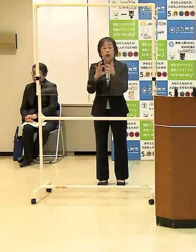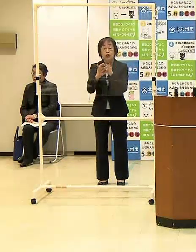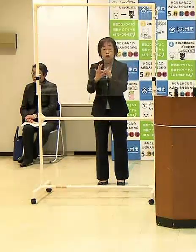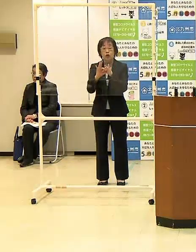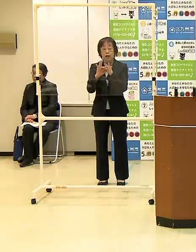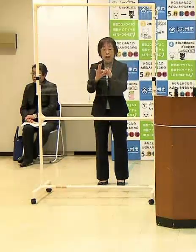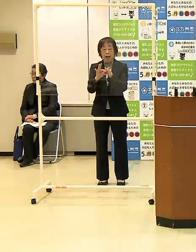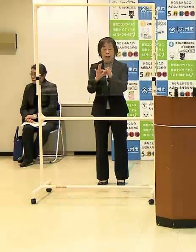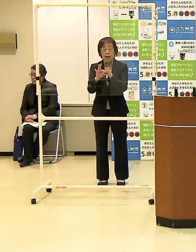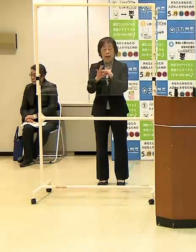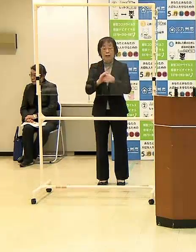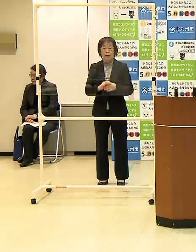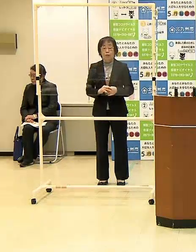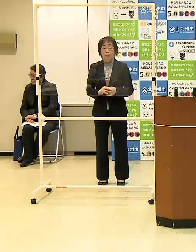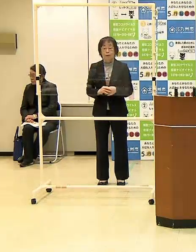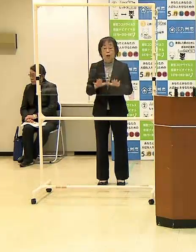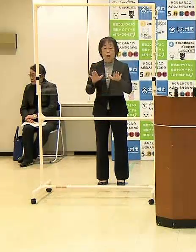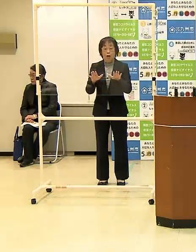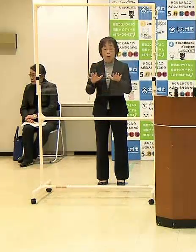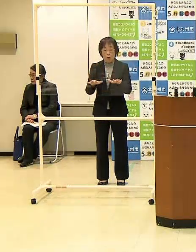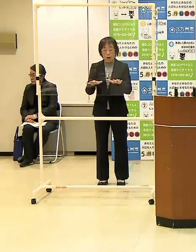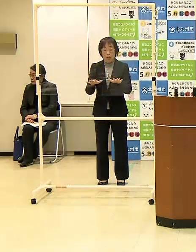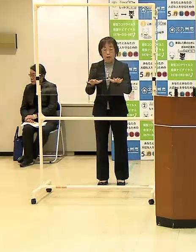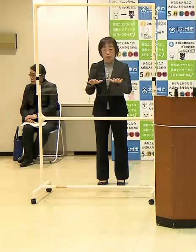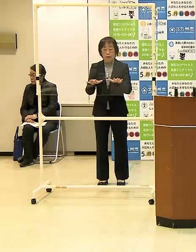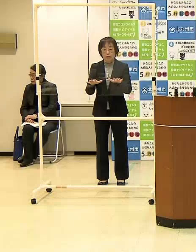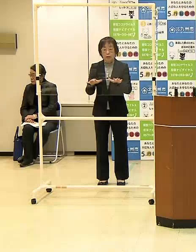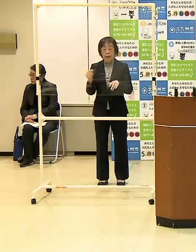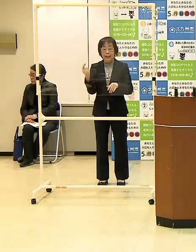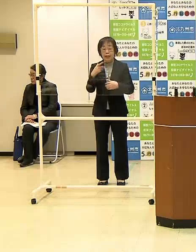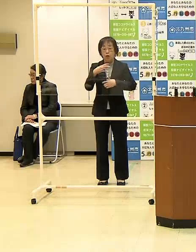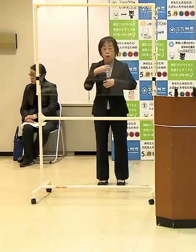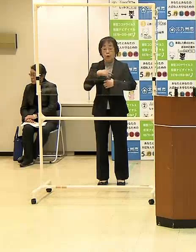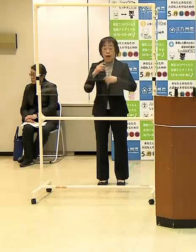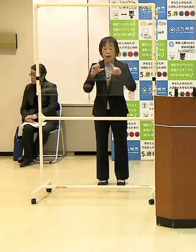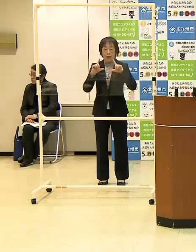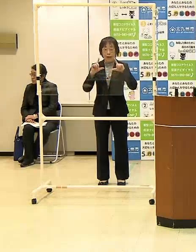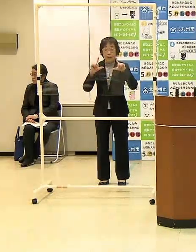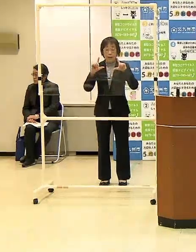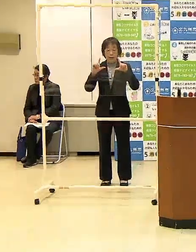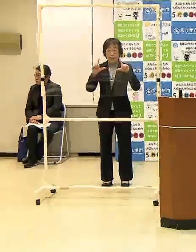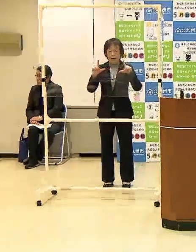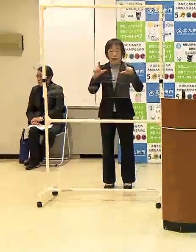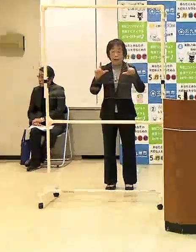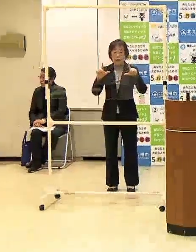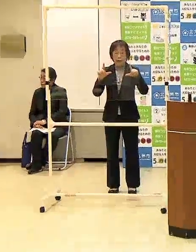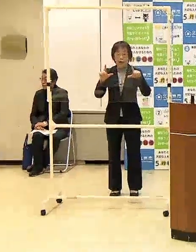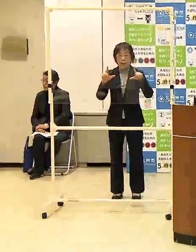ん五位堂今回ん実際宣言が出されて覇王